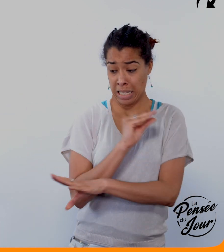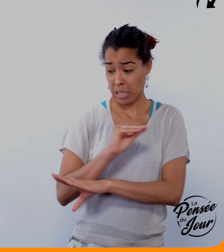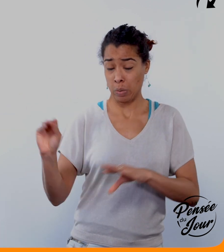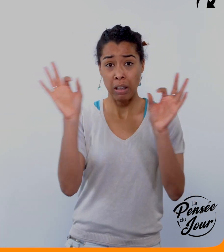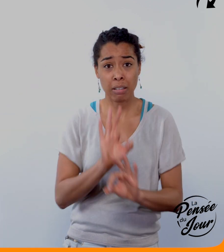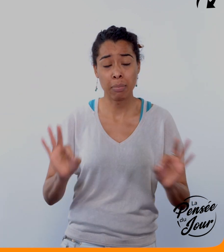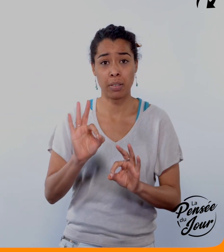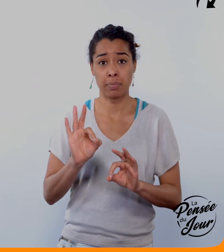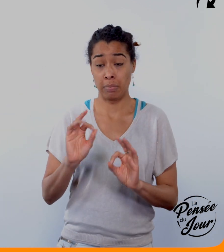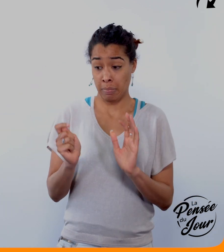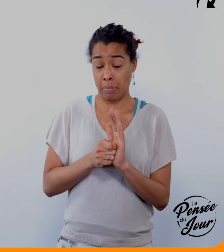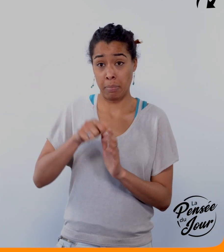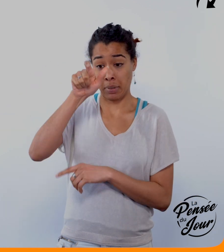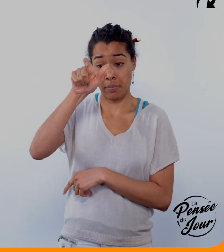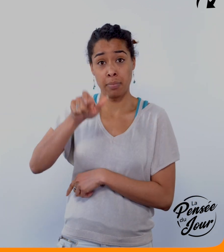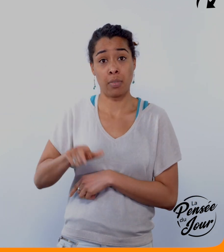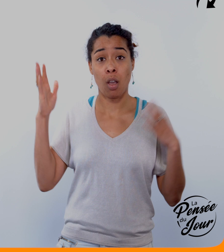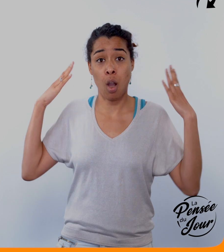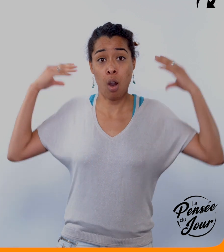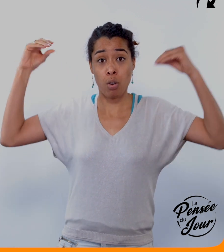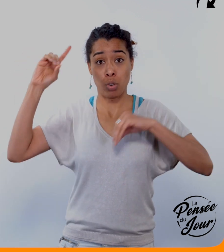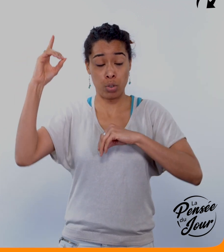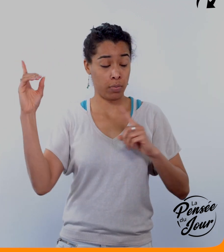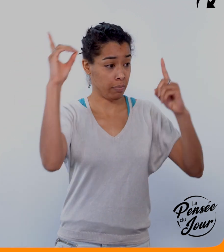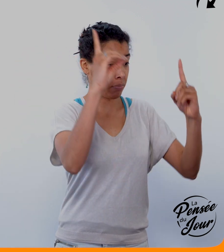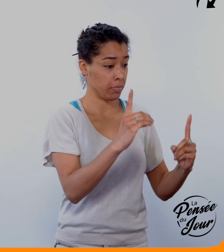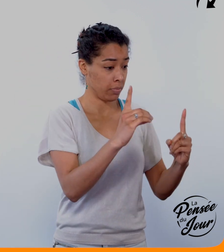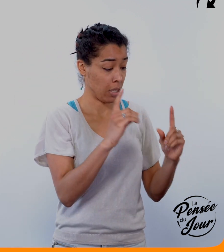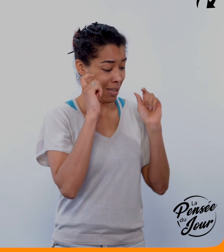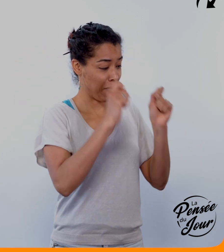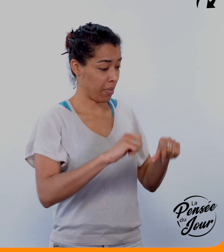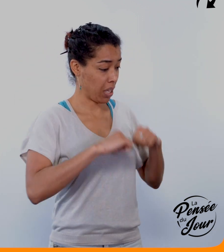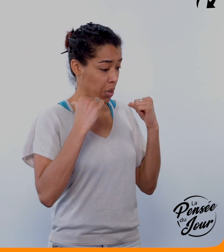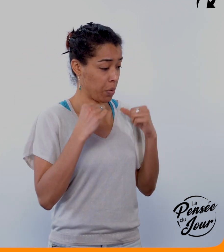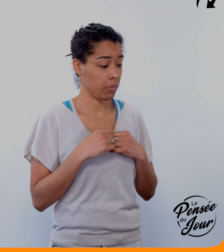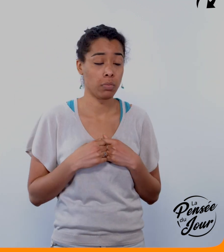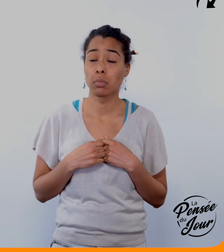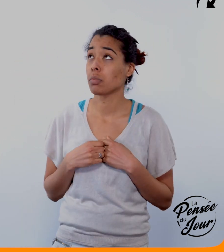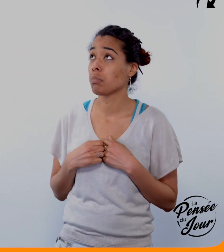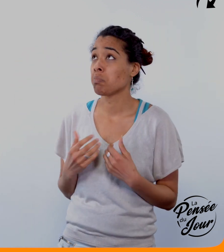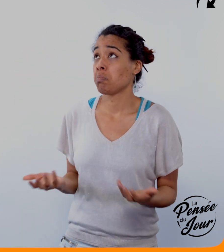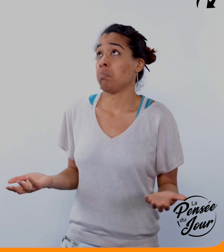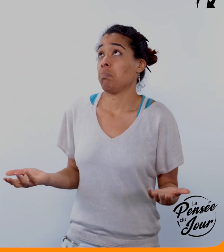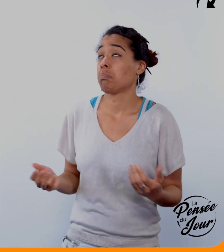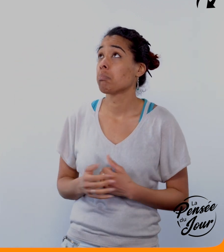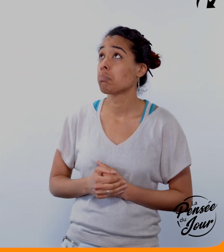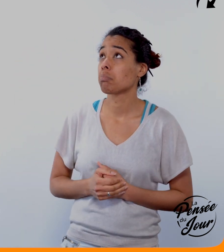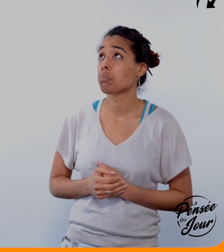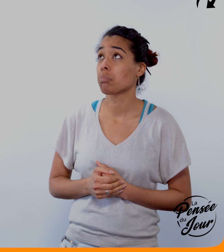vient le visiter, il ne semble pas particulièrement sensible au titre de héros que ce dernier lui décerne. Le seul cri qui